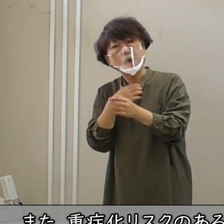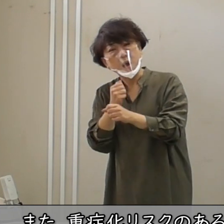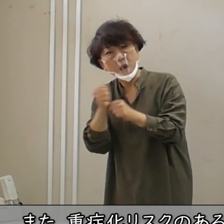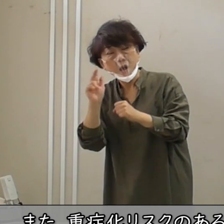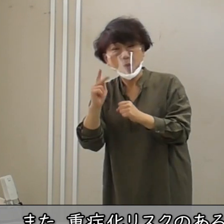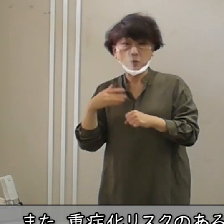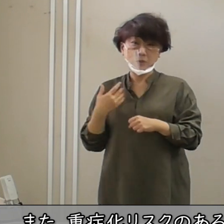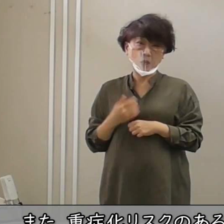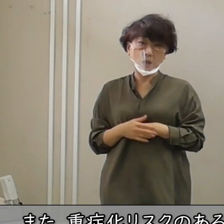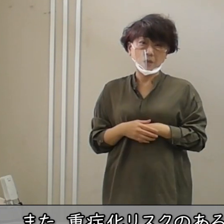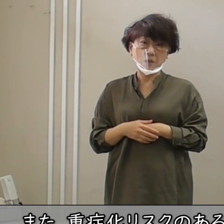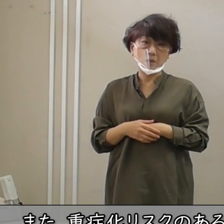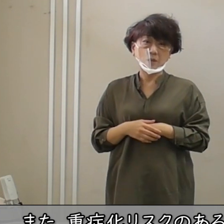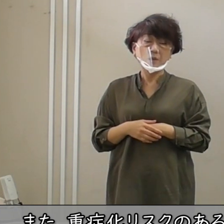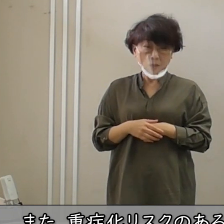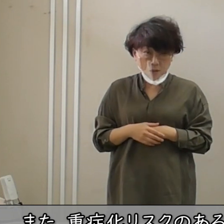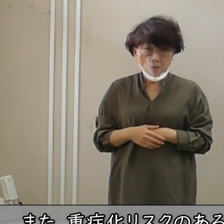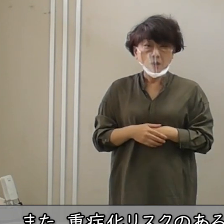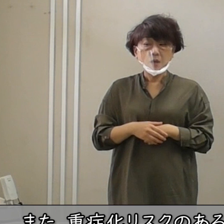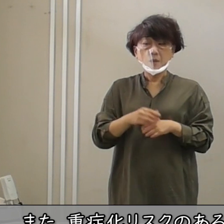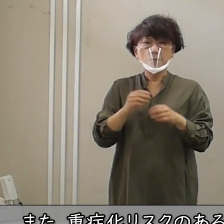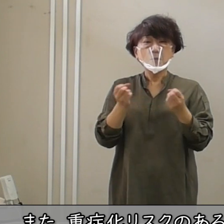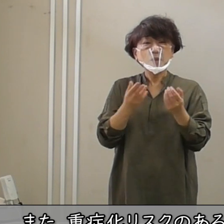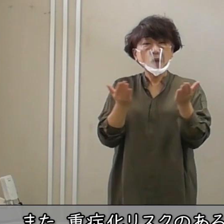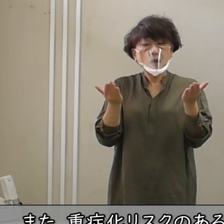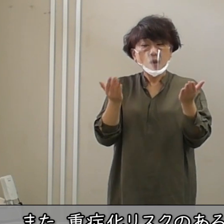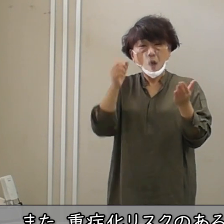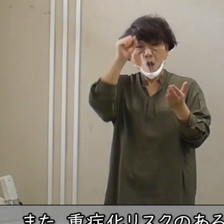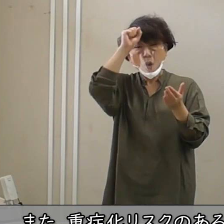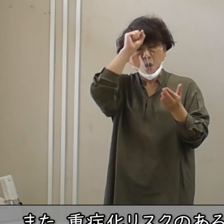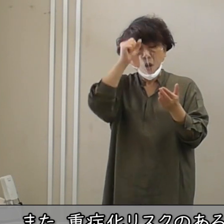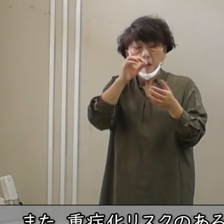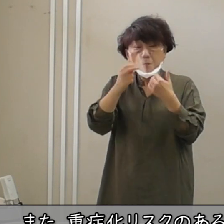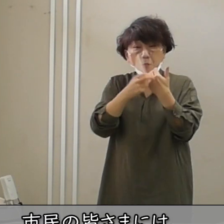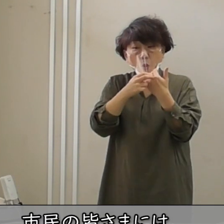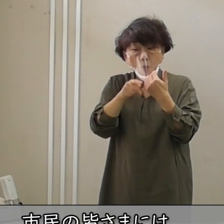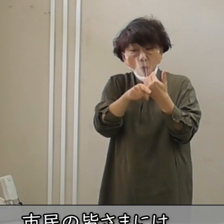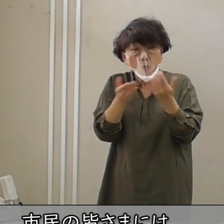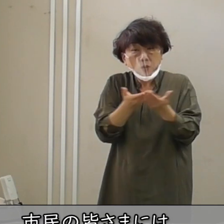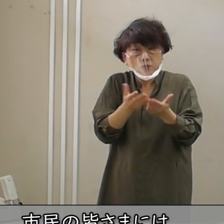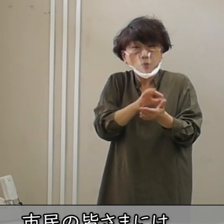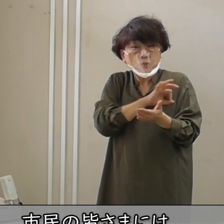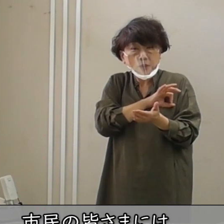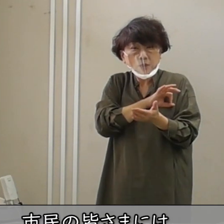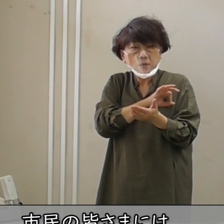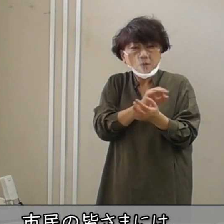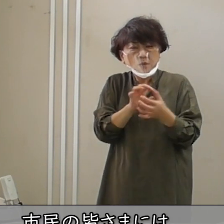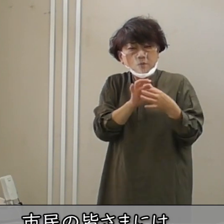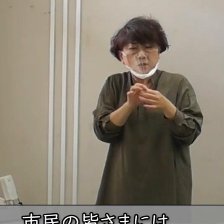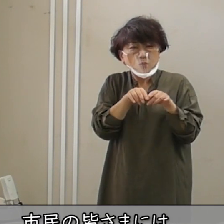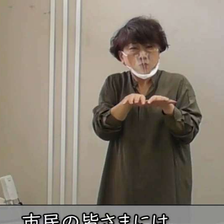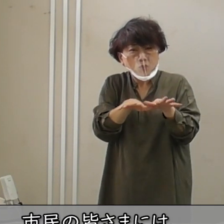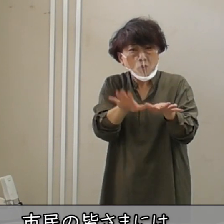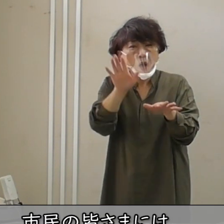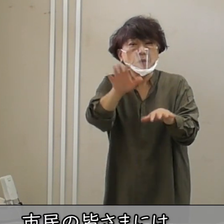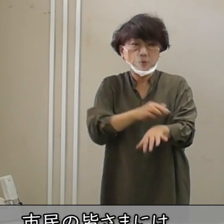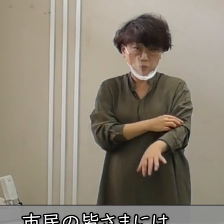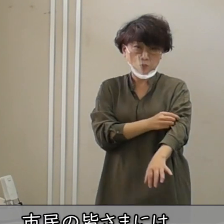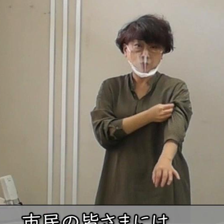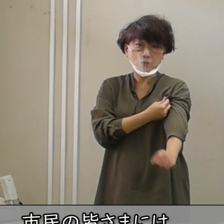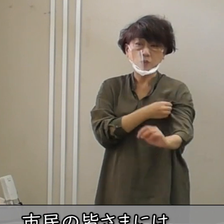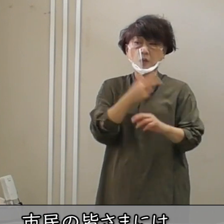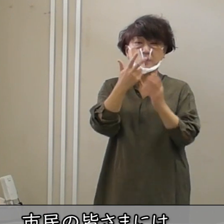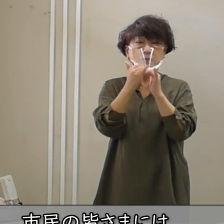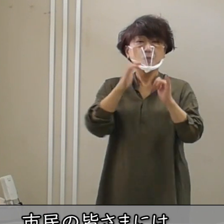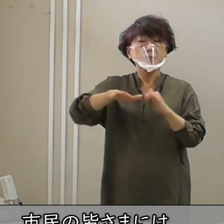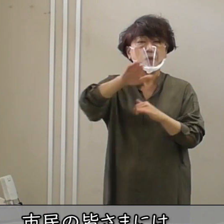者や医療従事者等の感染につながる恐れもあります。市民の皆様には改めて感染対策